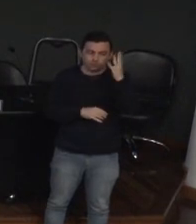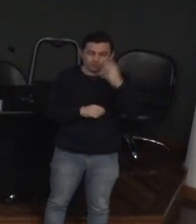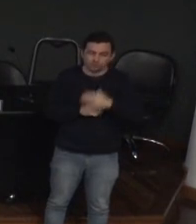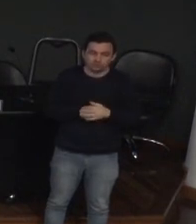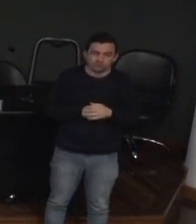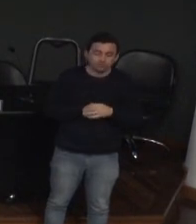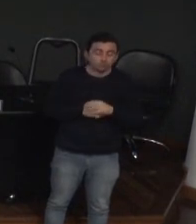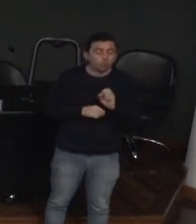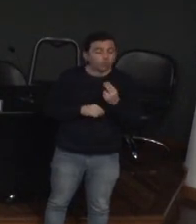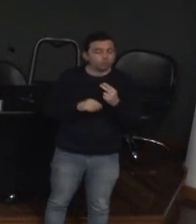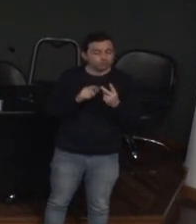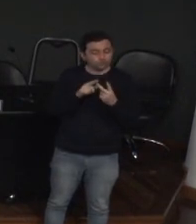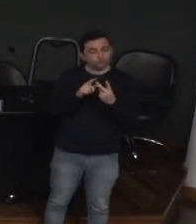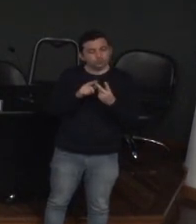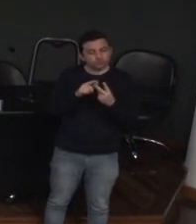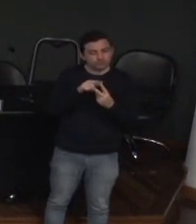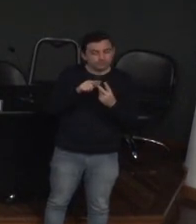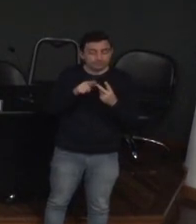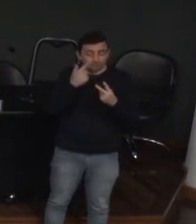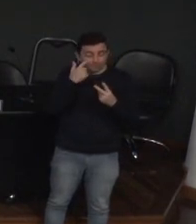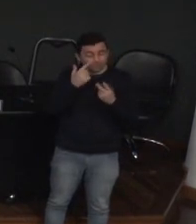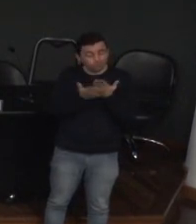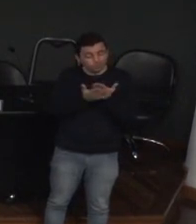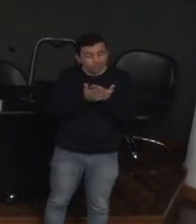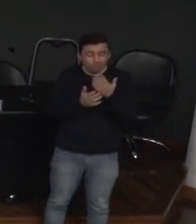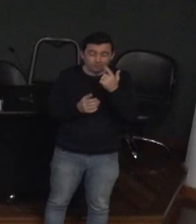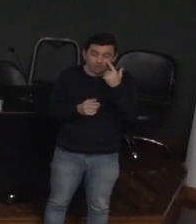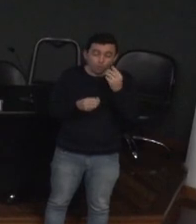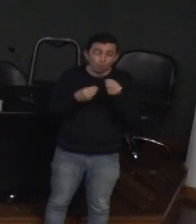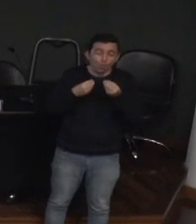que no segundo. Mas a gente precisaria estudar melhor.